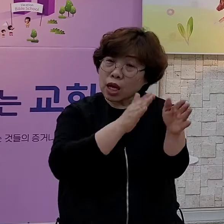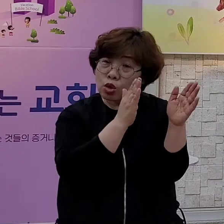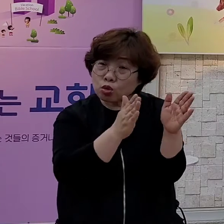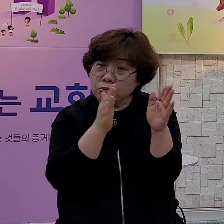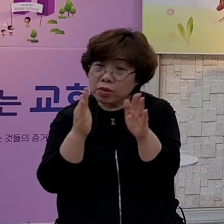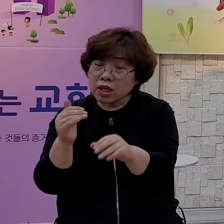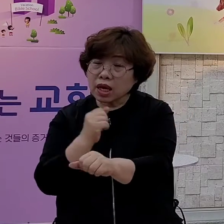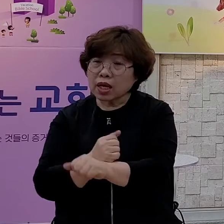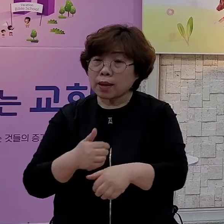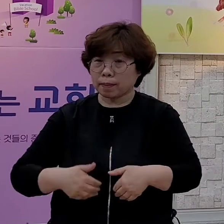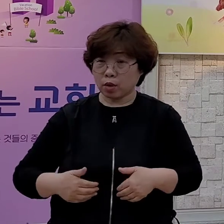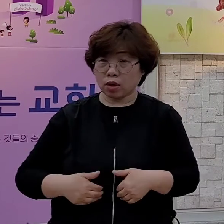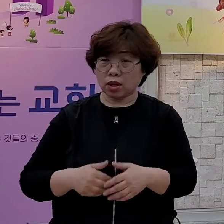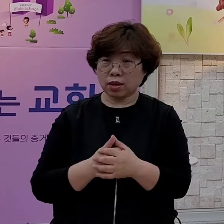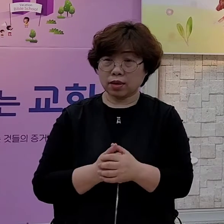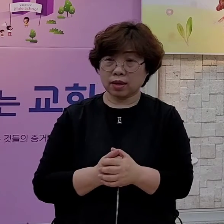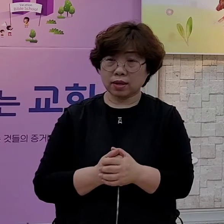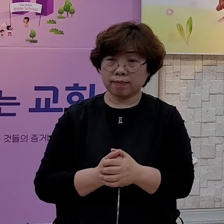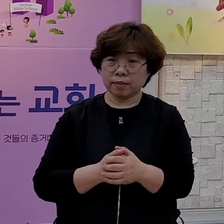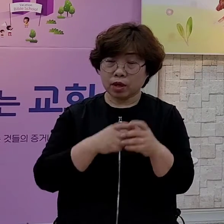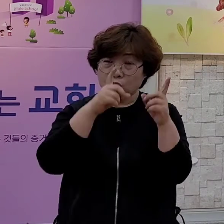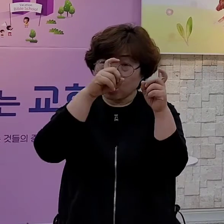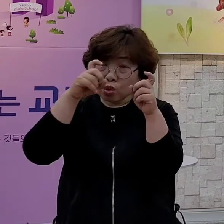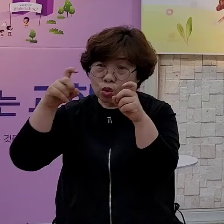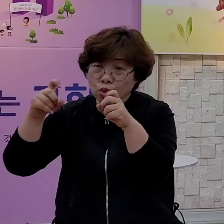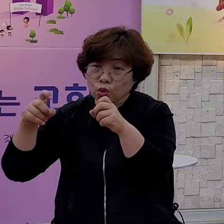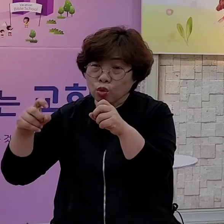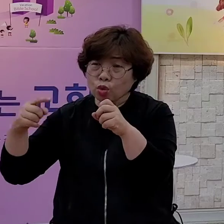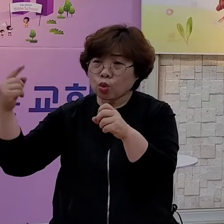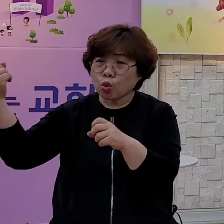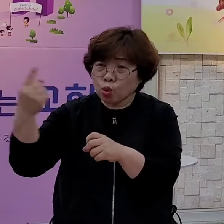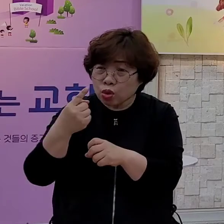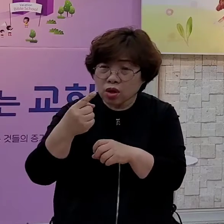돼요. 대비를. 유혹이 올